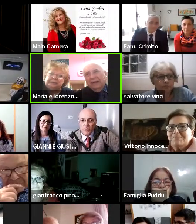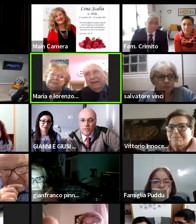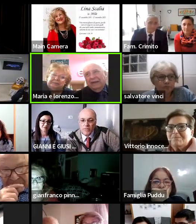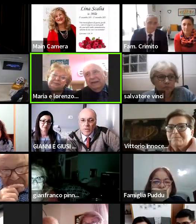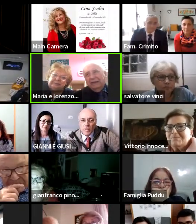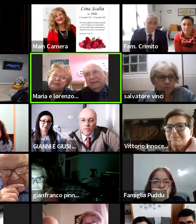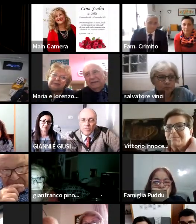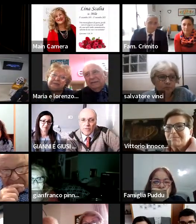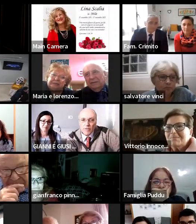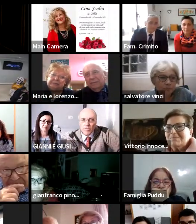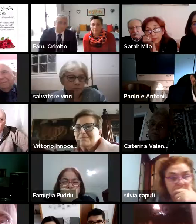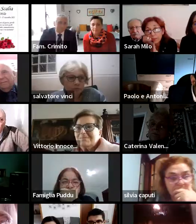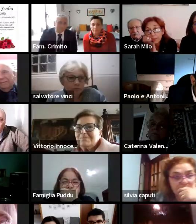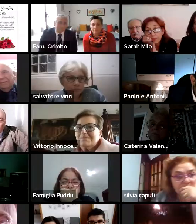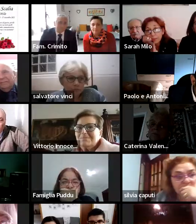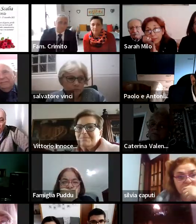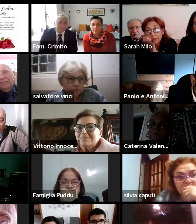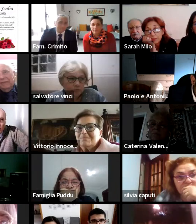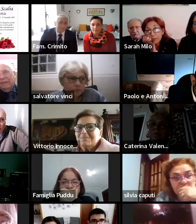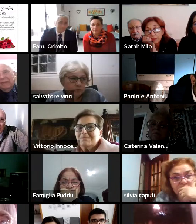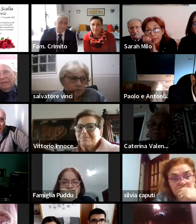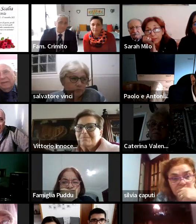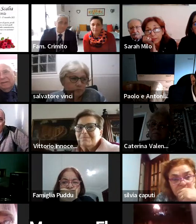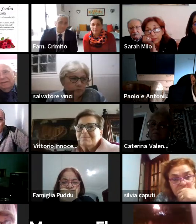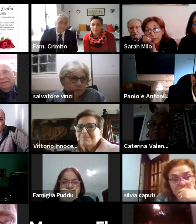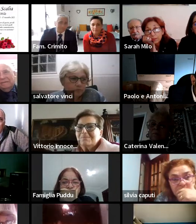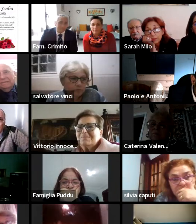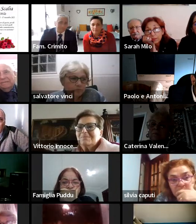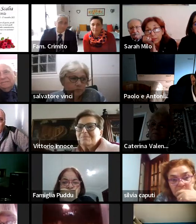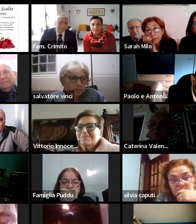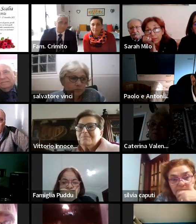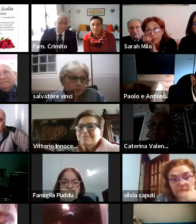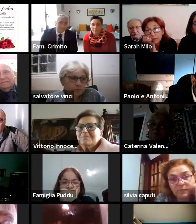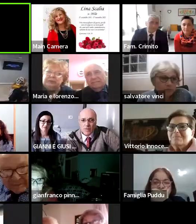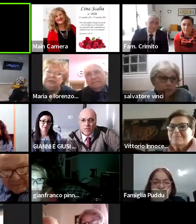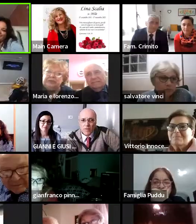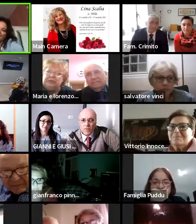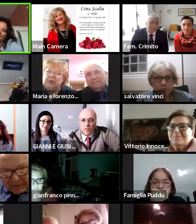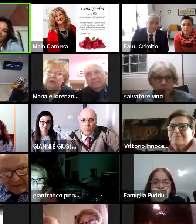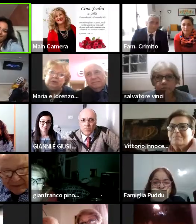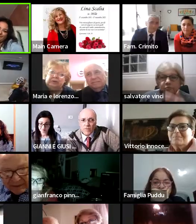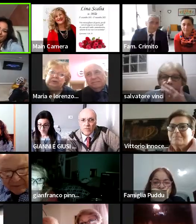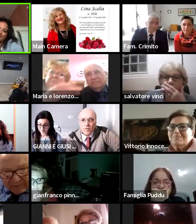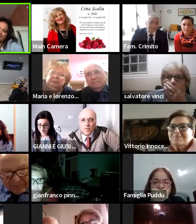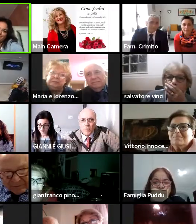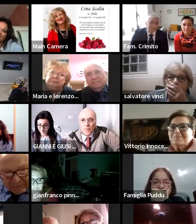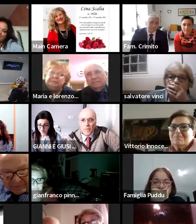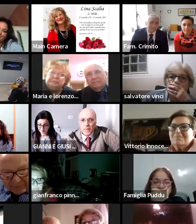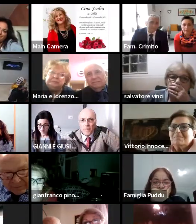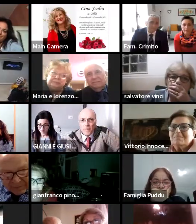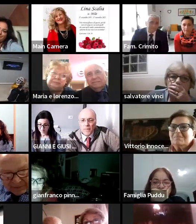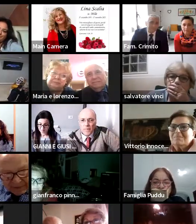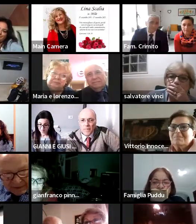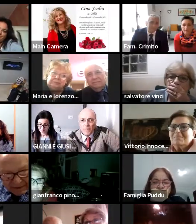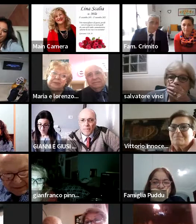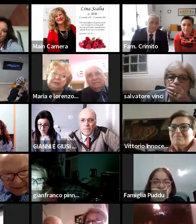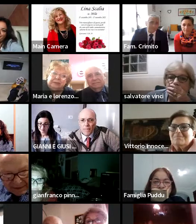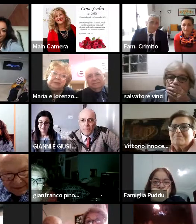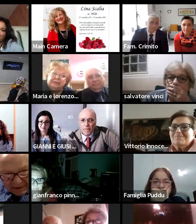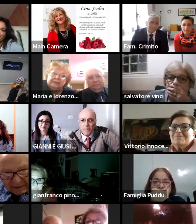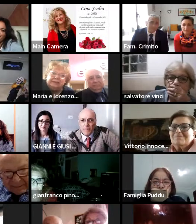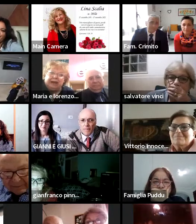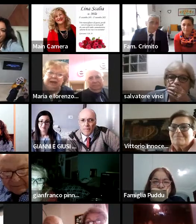Ciao ciao ciao un abbraccio grande ciao ciao ciao